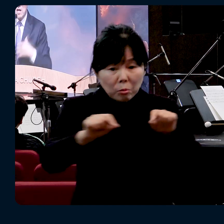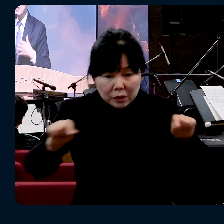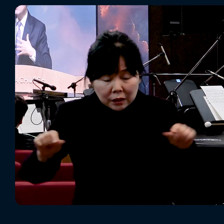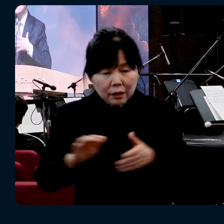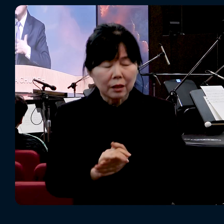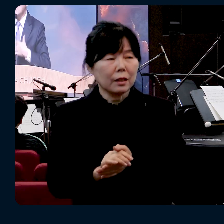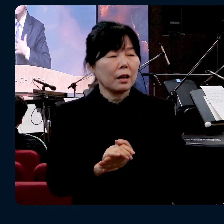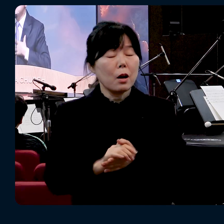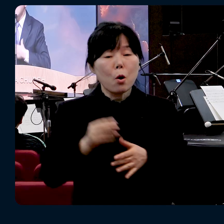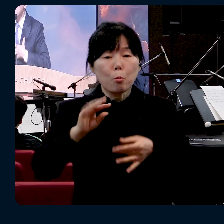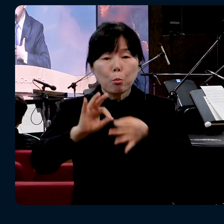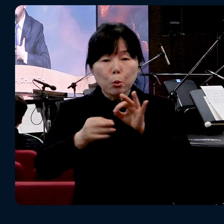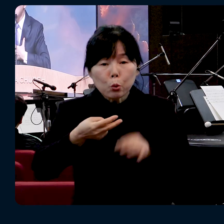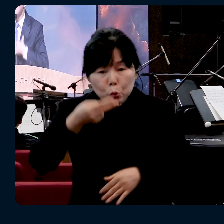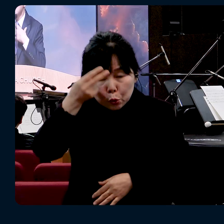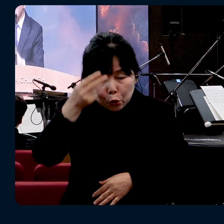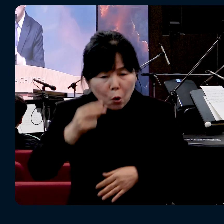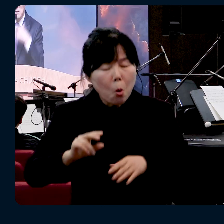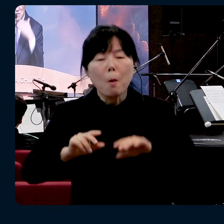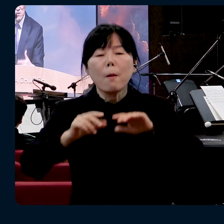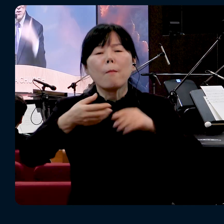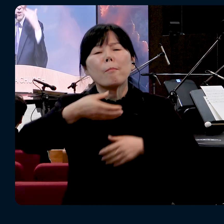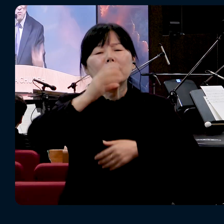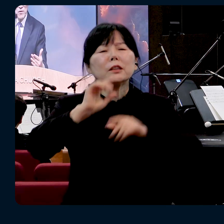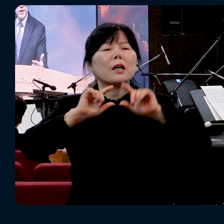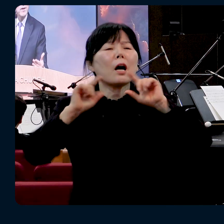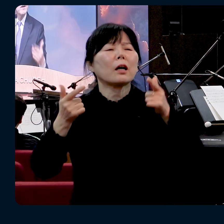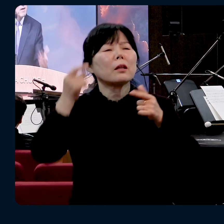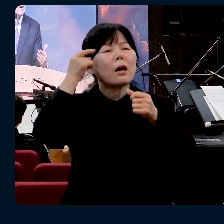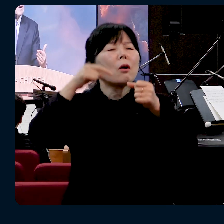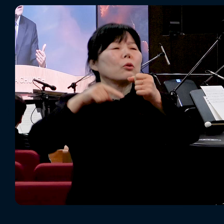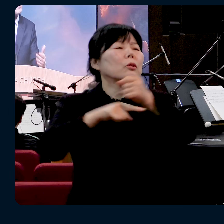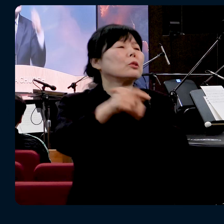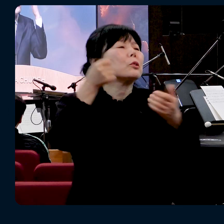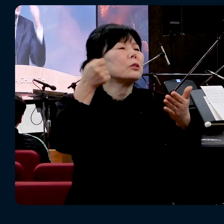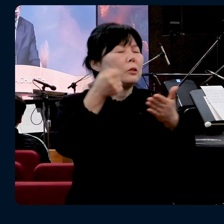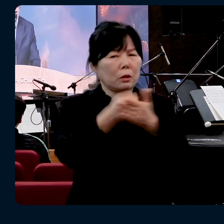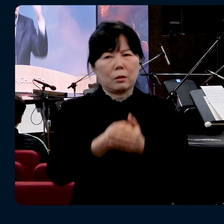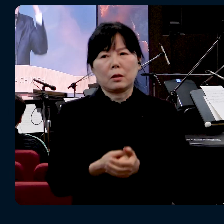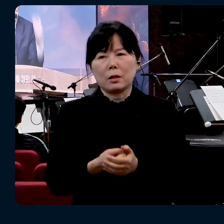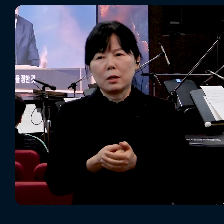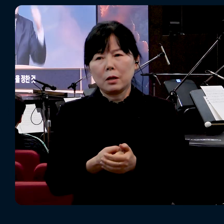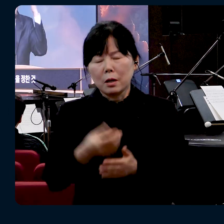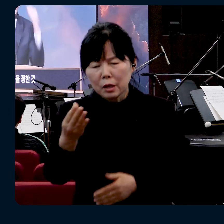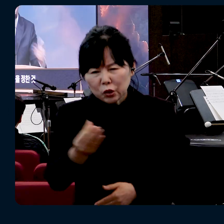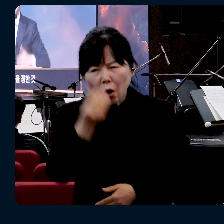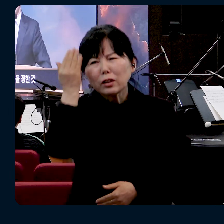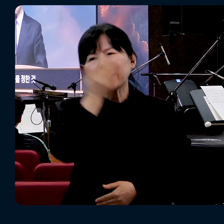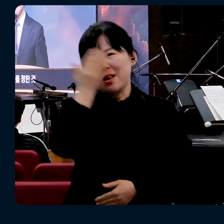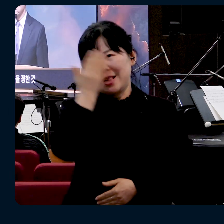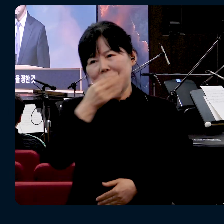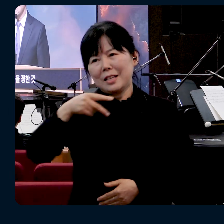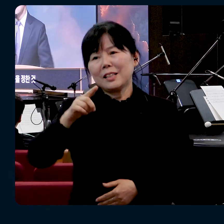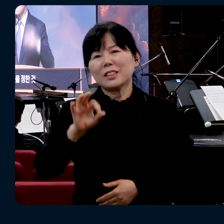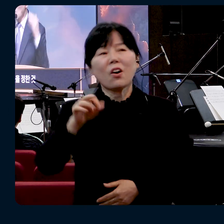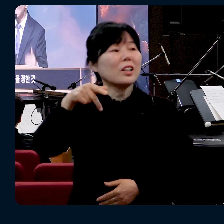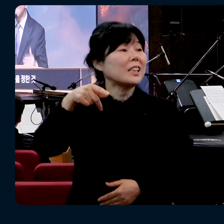포도주로 자기를 더럽히지 아니하리라 라는 뜻을 세운 거예요. 예, 성결의 뜻을 정한